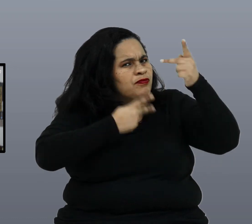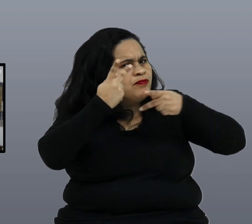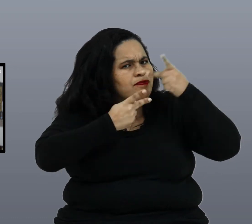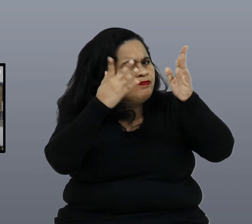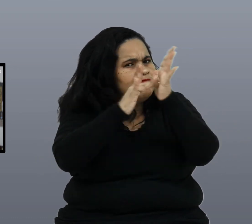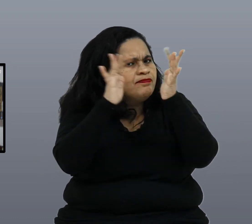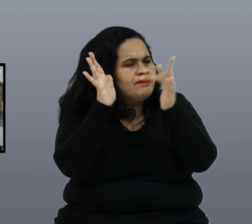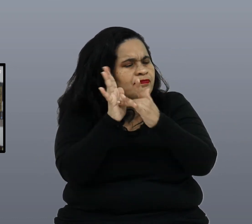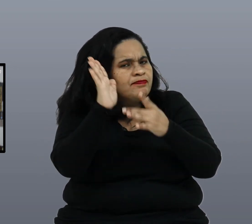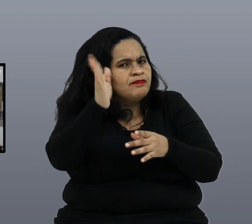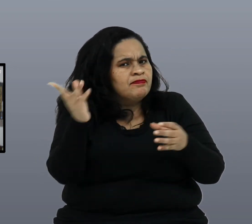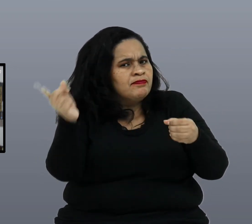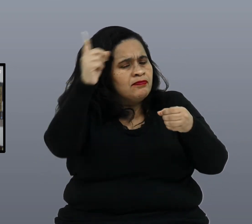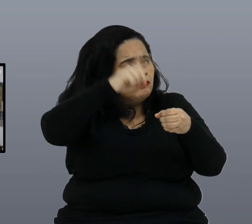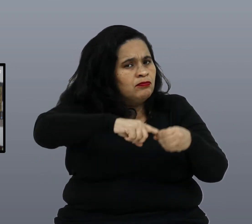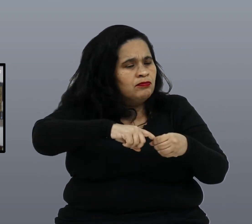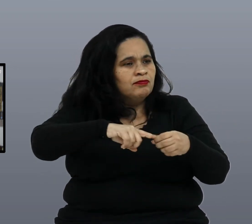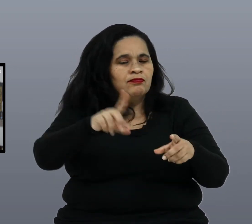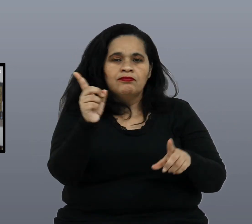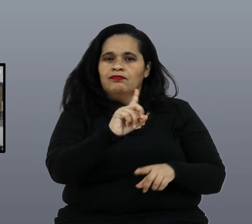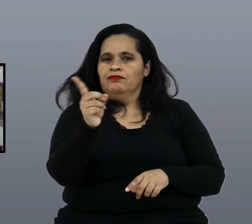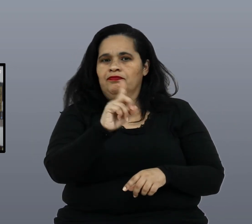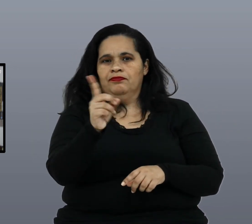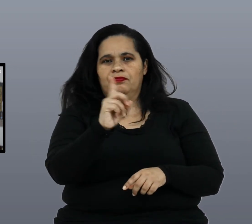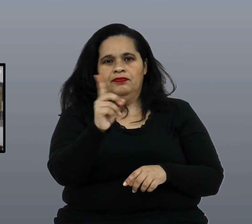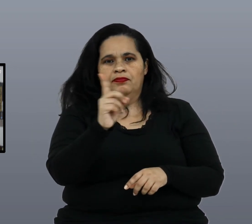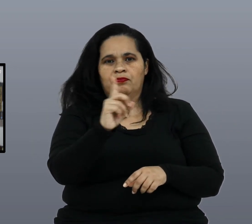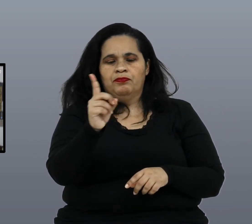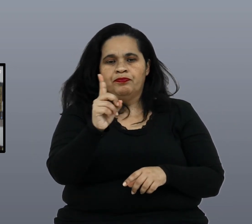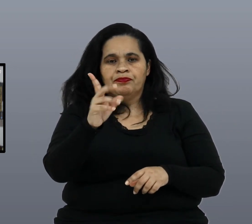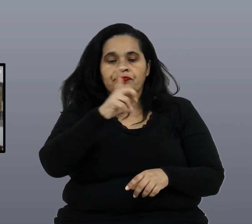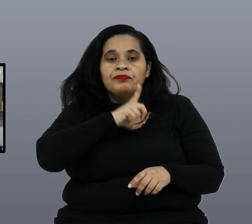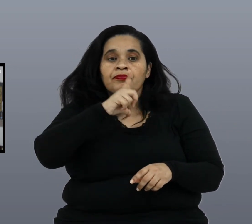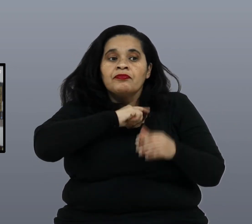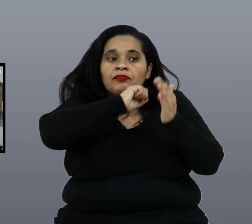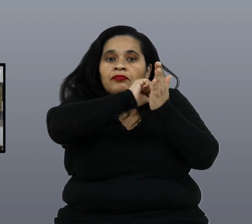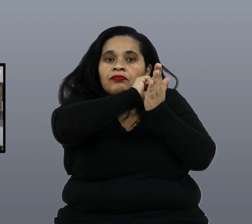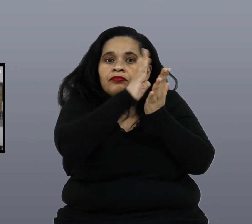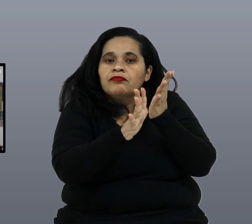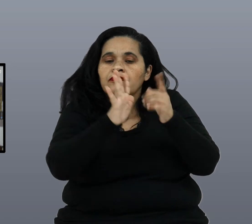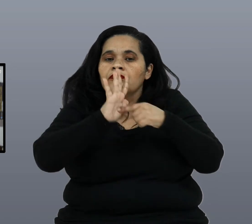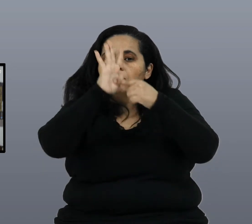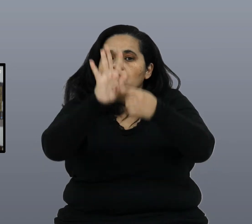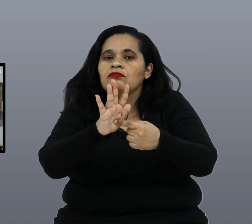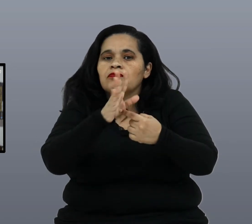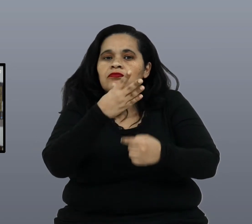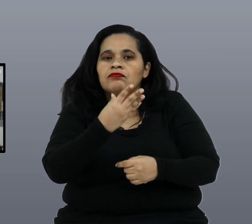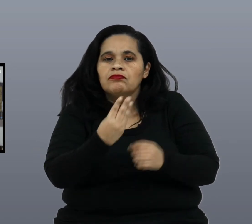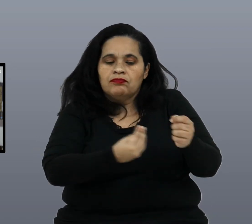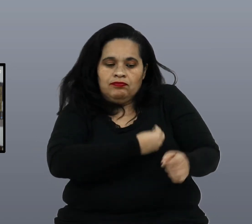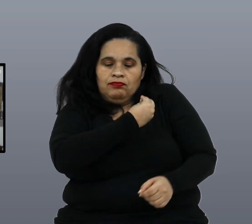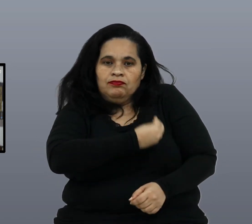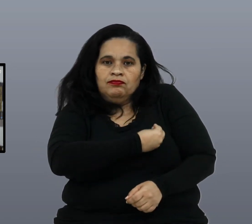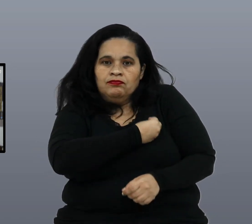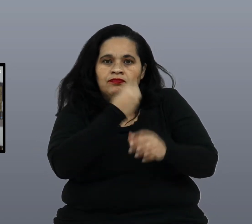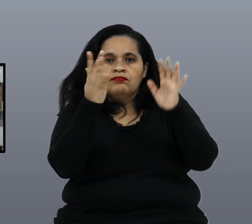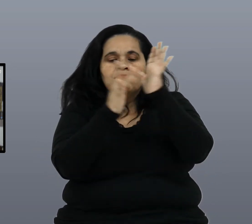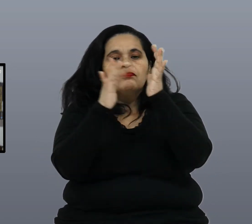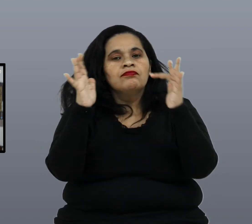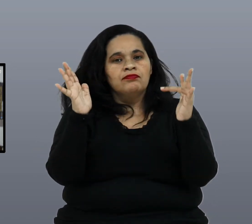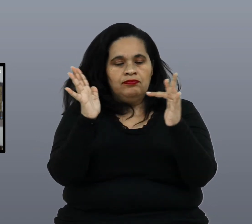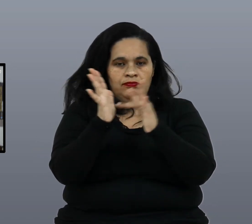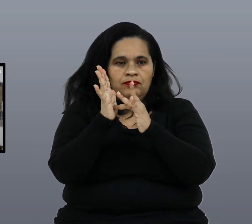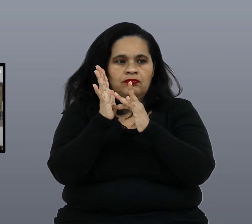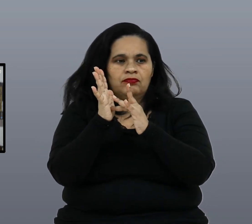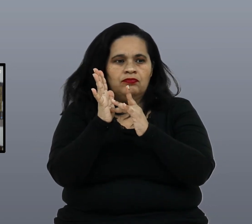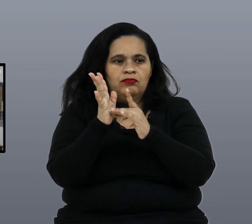Isso lá 2000 anos atrás. E ele está dizendo, eu vou dar o sinal para vocês da vinda do Senhor. Ó, não